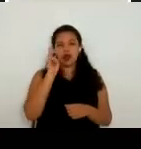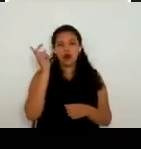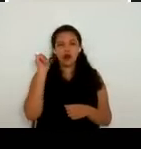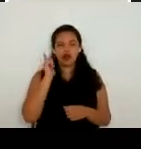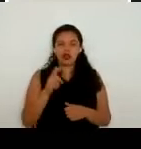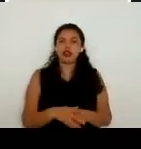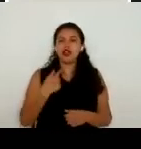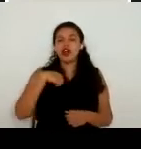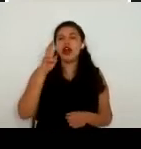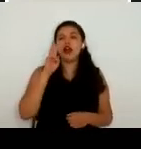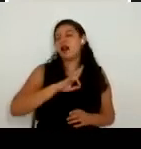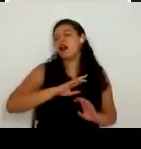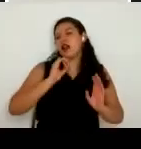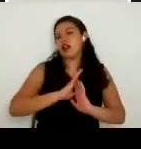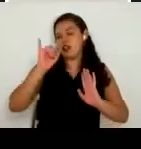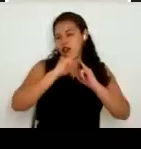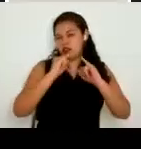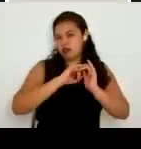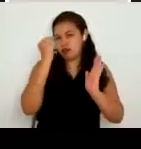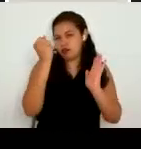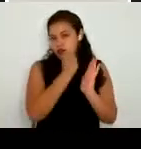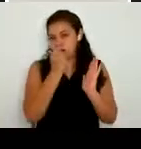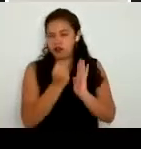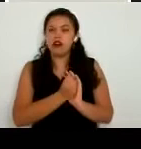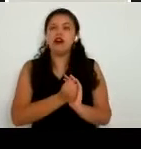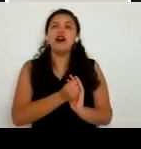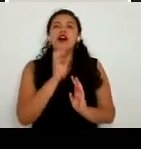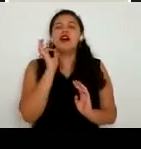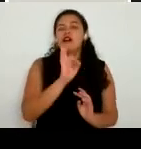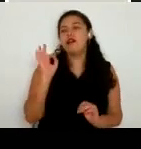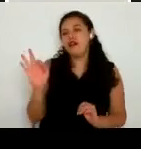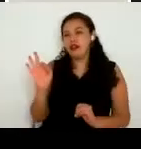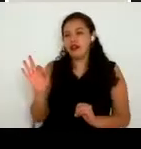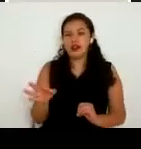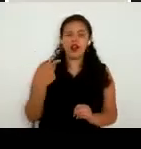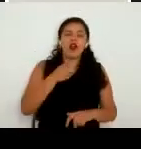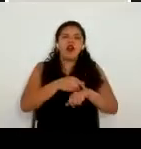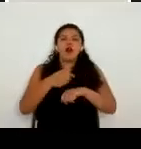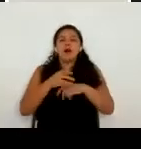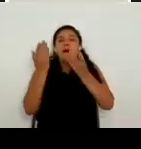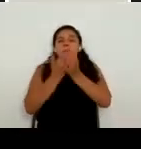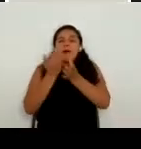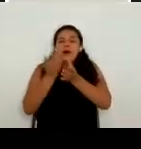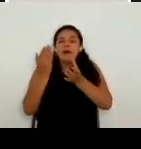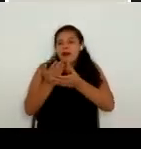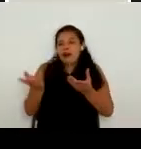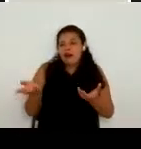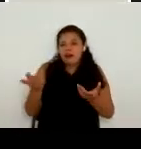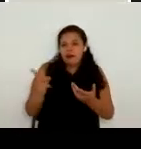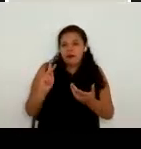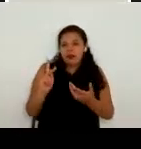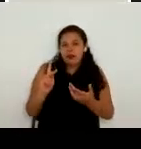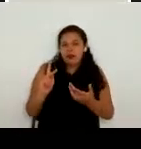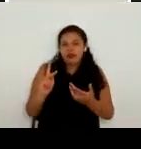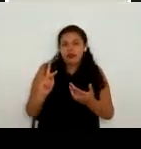tiene los logos de la institución en la fecha el número de expediente porque en este caso bueno pues por tratarse